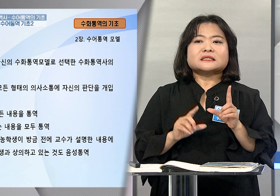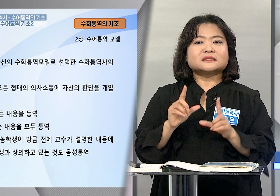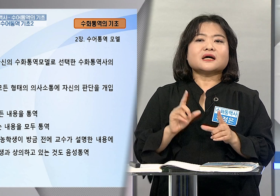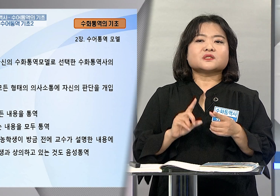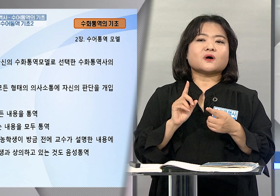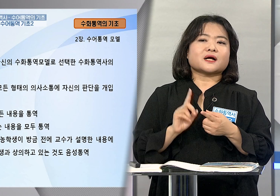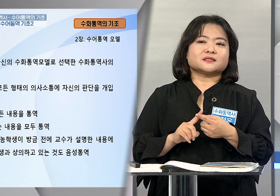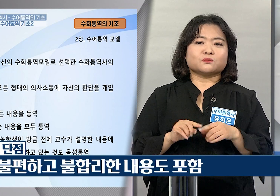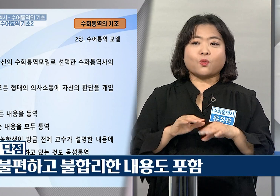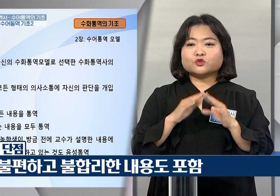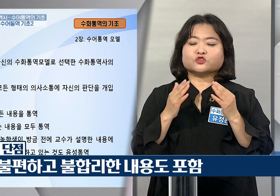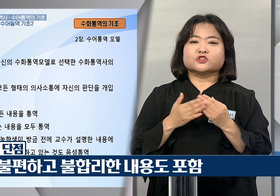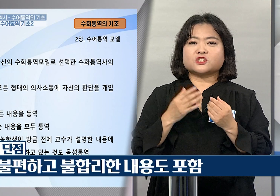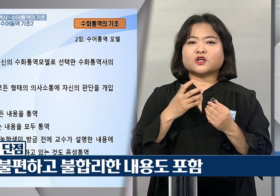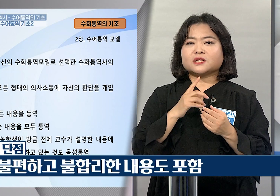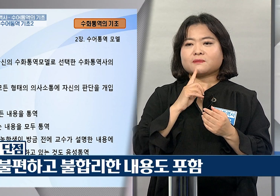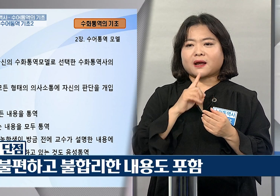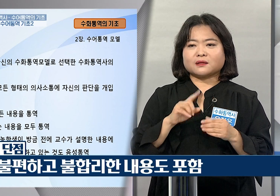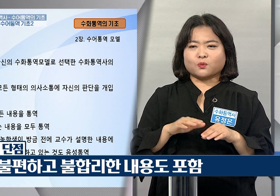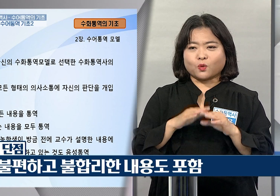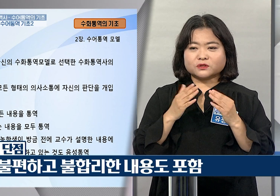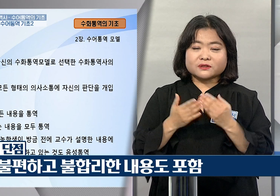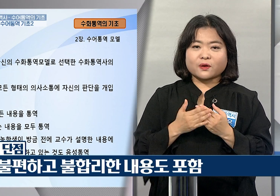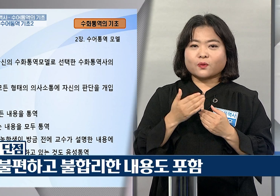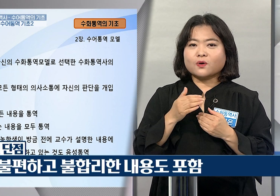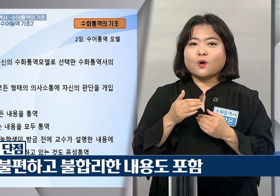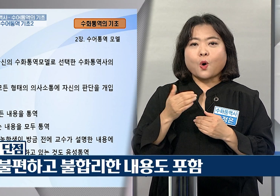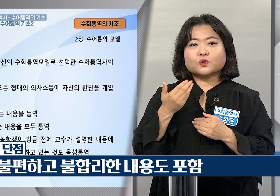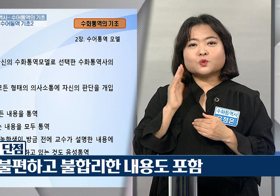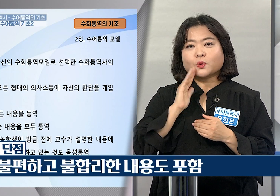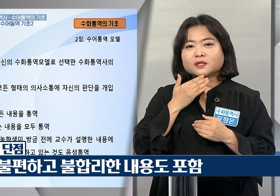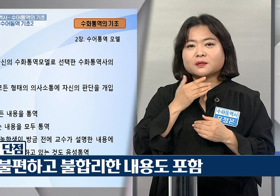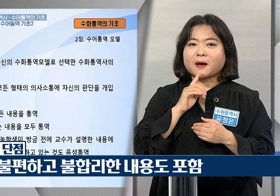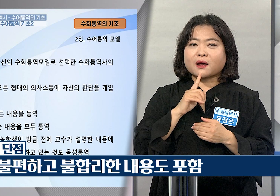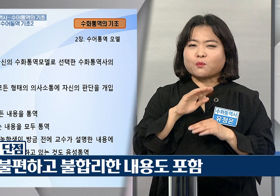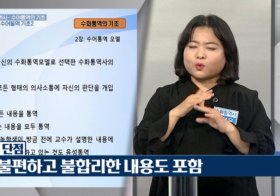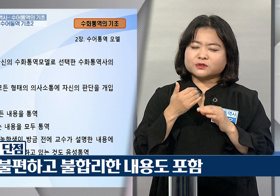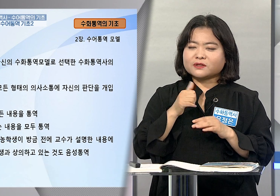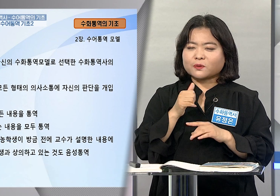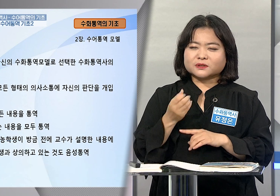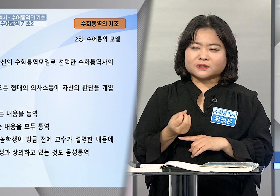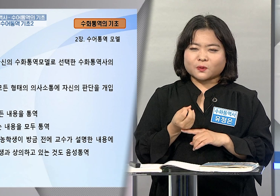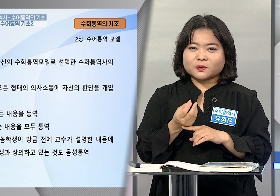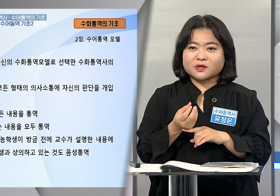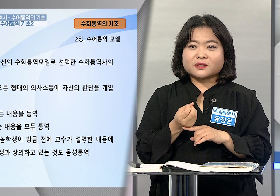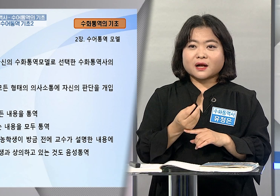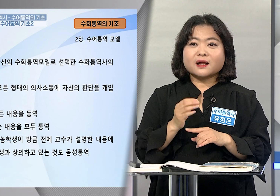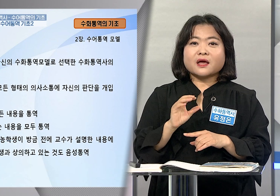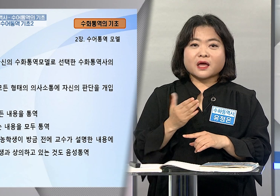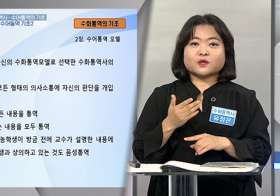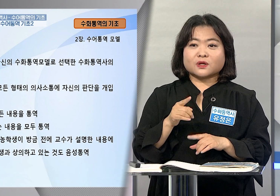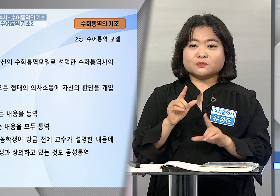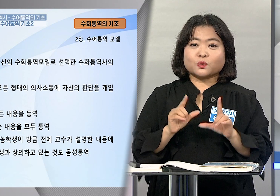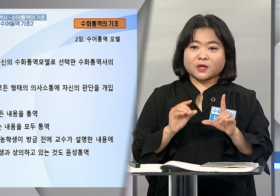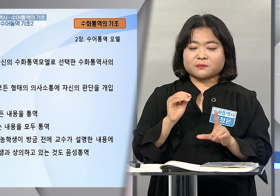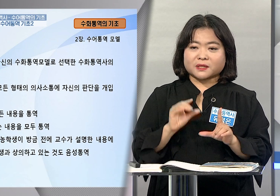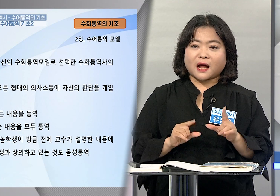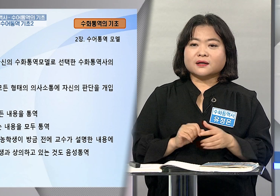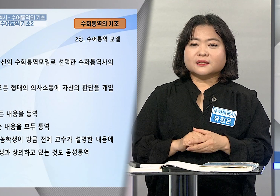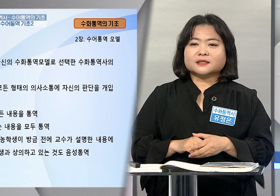그러한 상황까지 모두 청인이 말한 모든 내용 혹은 농인이 말한 모든 내용을 그대로 전달해야 되는 모델입니다. 그리고